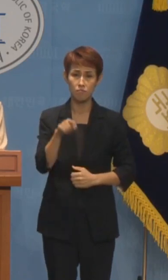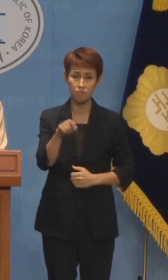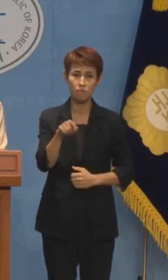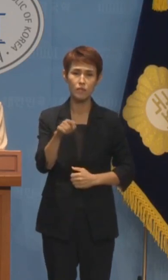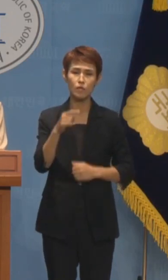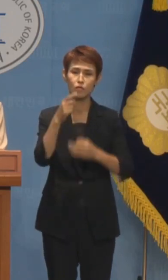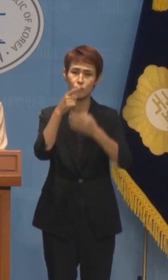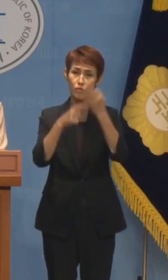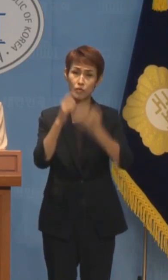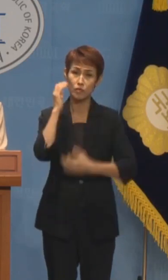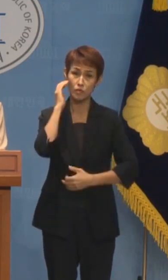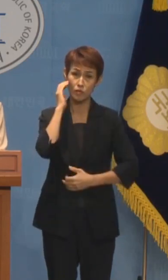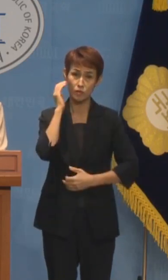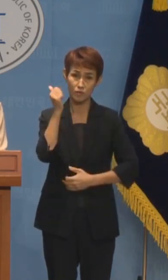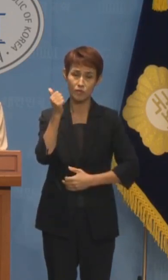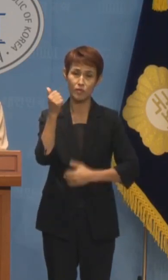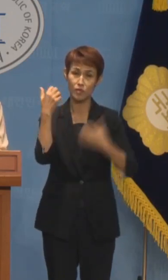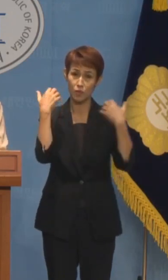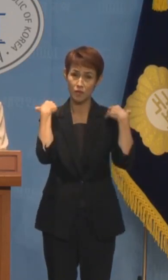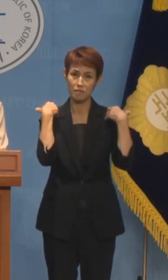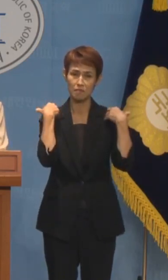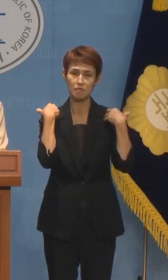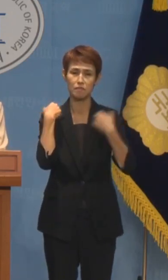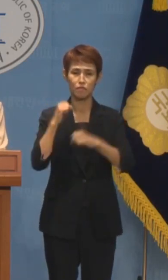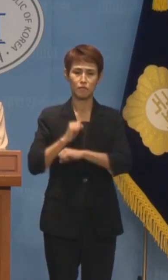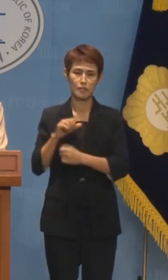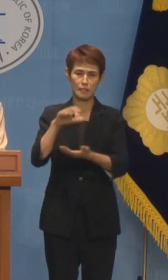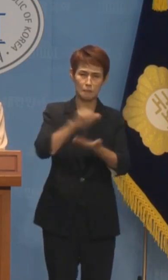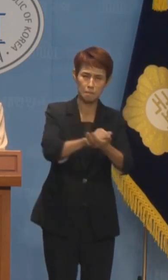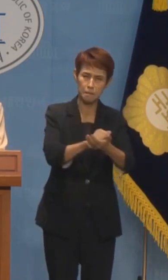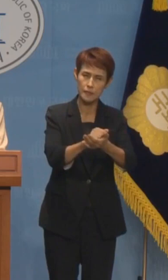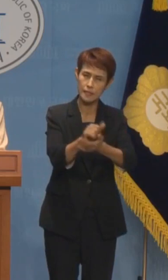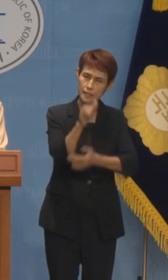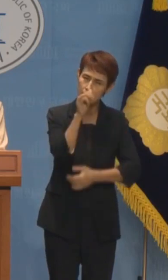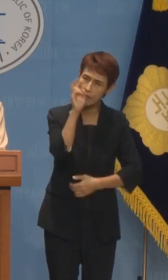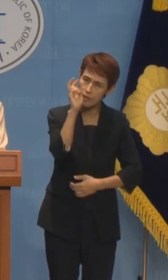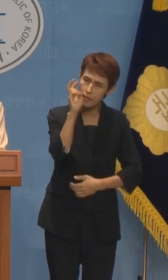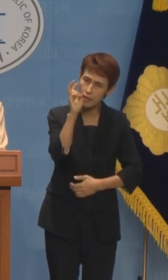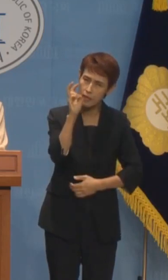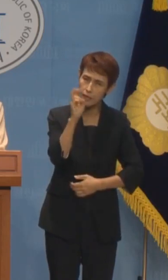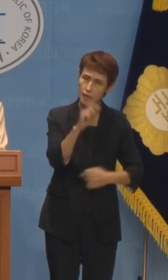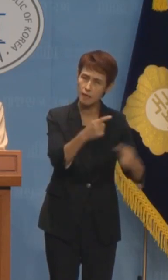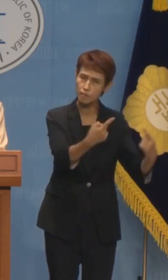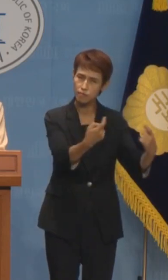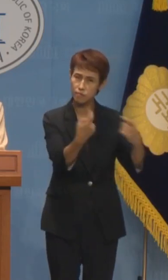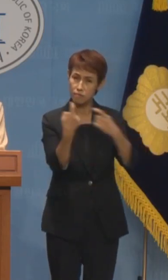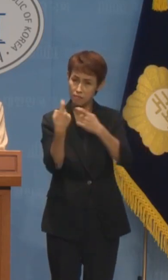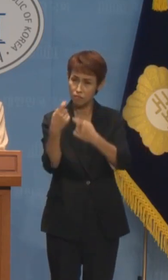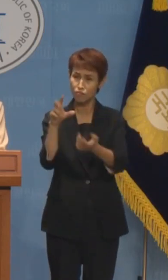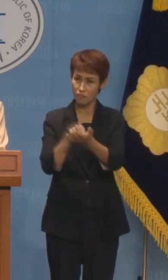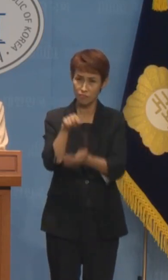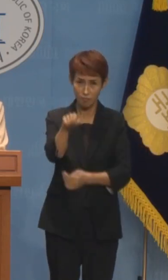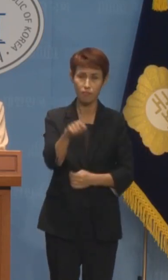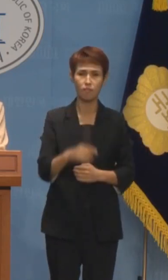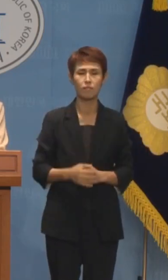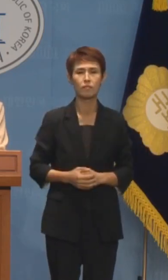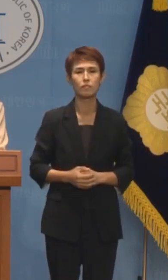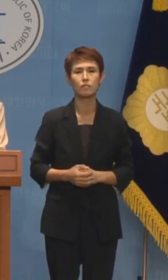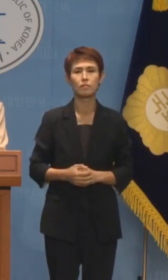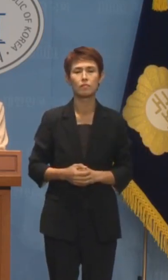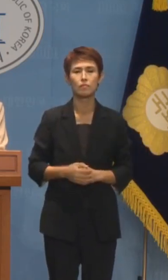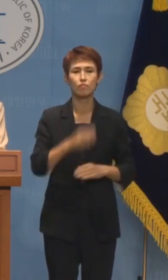정권의 개엄 준비설 출발점이기도 하죠 김장관은 오늘 취임식에서 북한